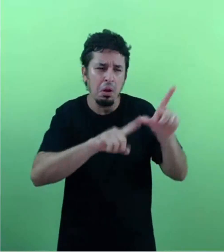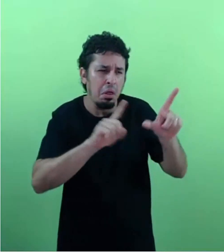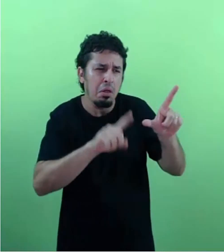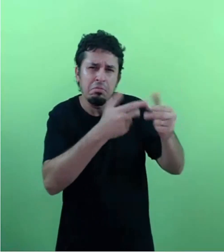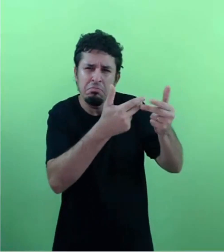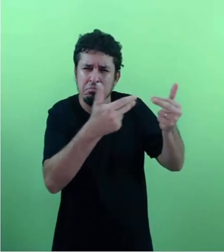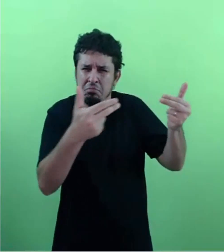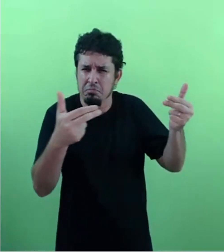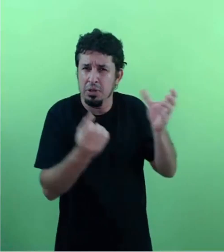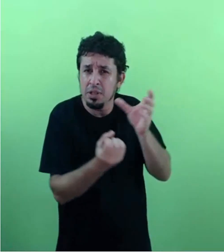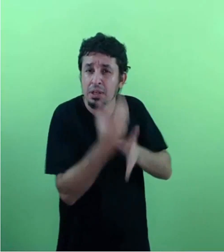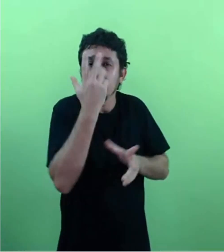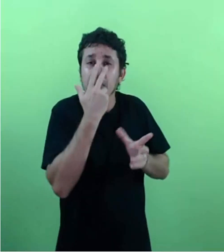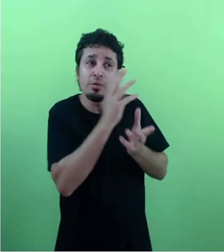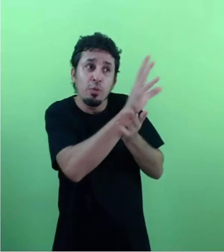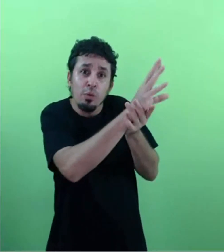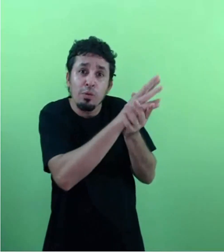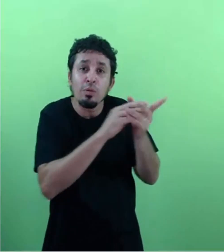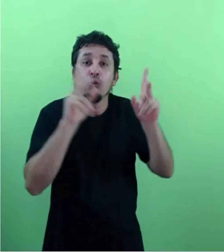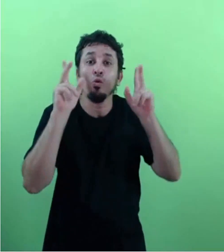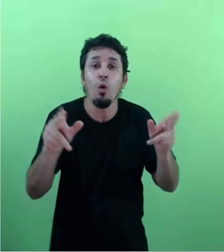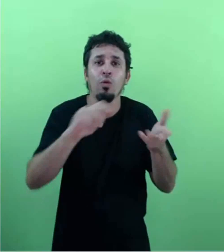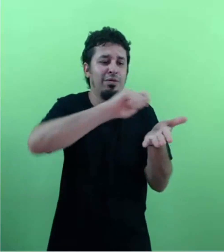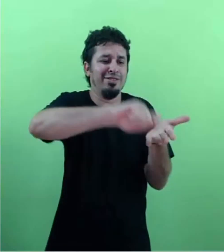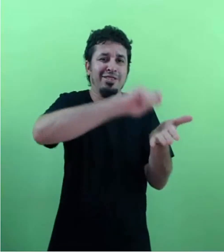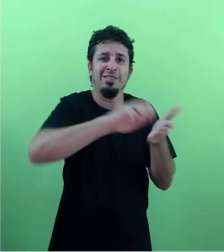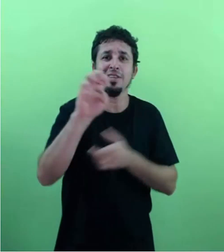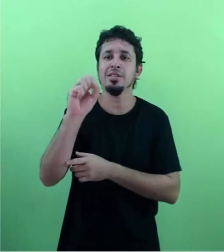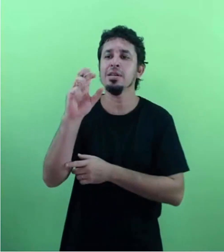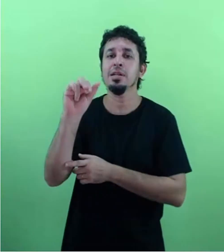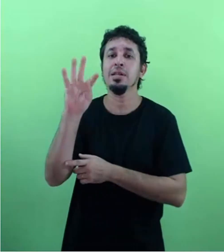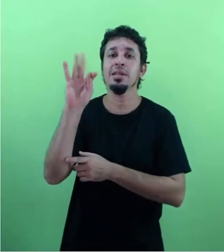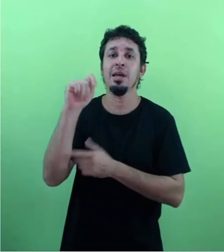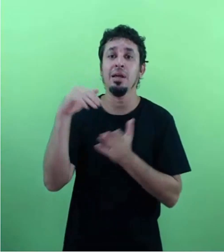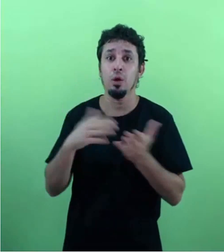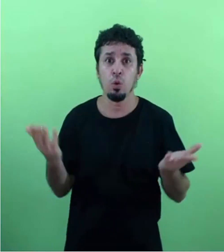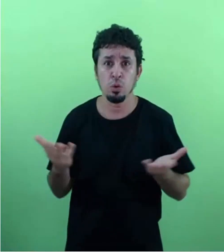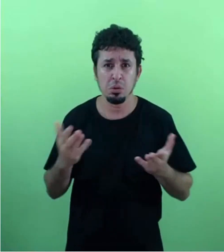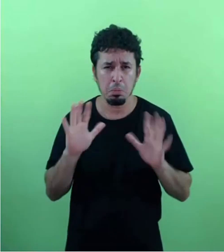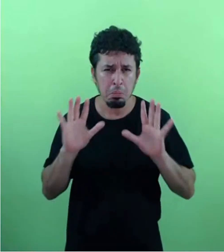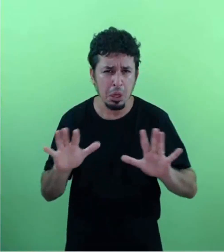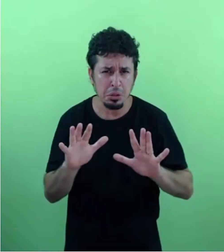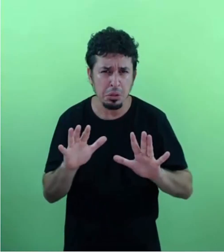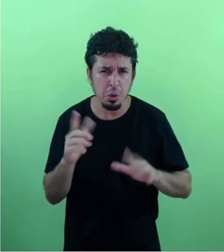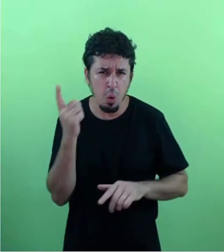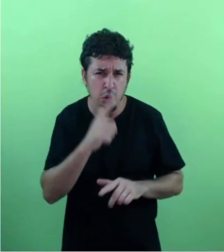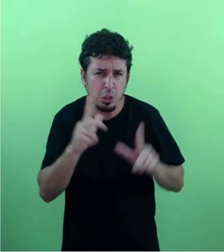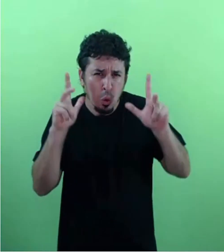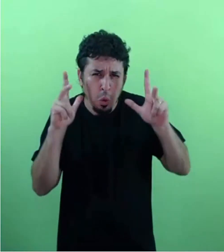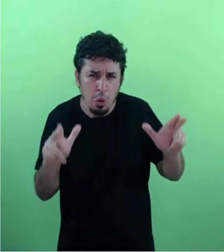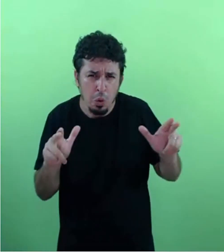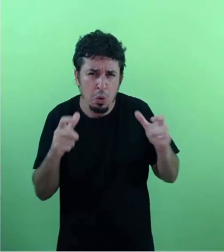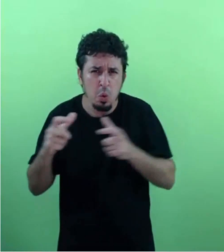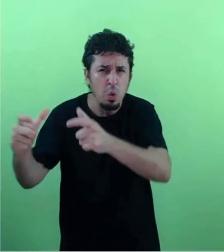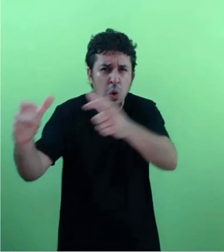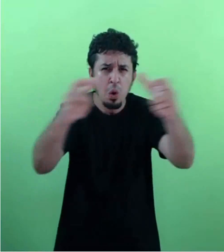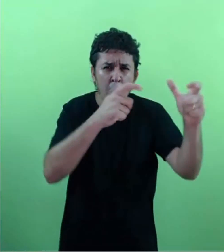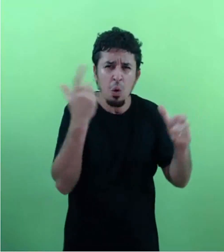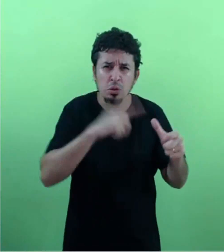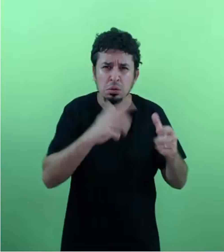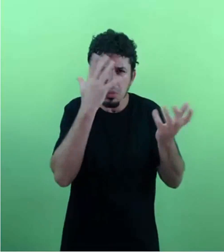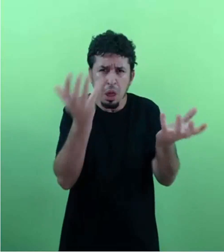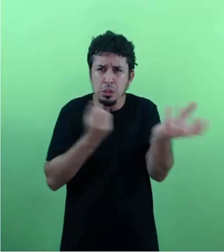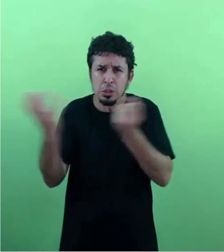semelhantes funções da escrita que hoje conhecemos, mas teria ela o poder de se instalar nos mais diferentes lugares e